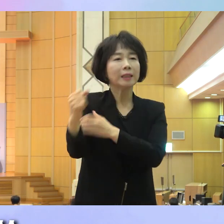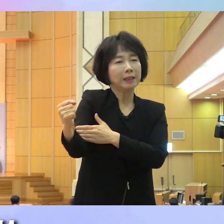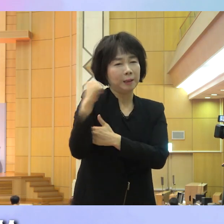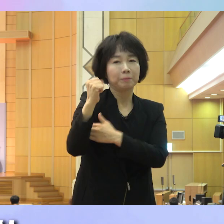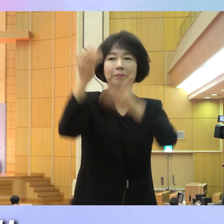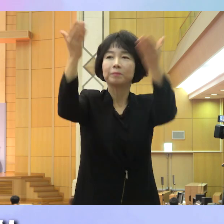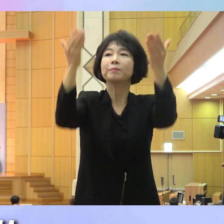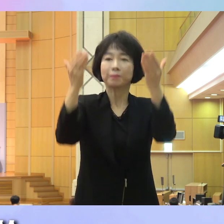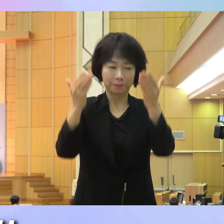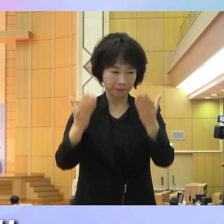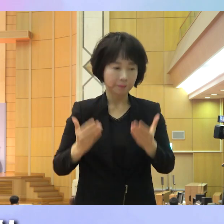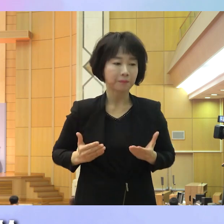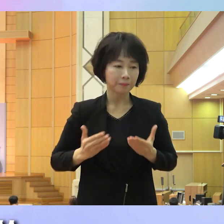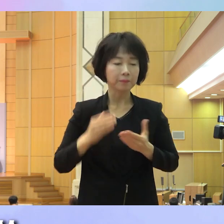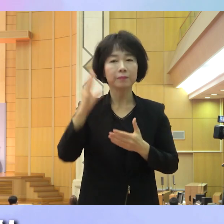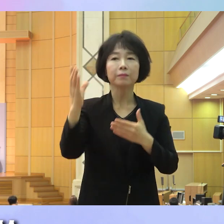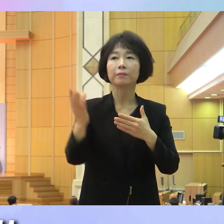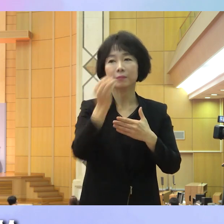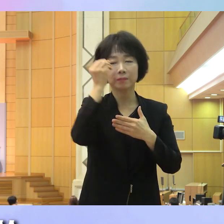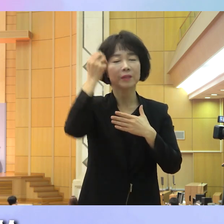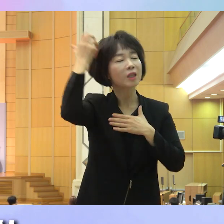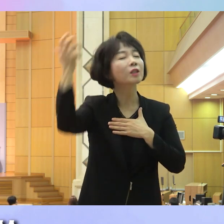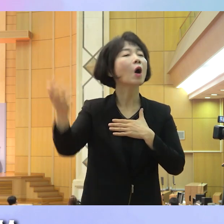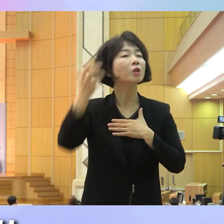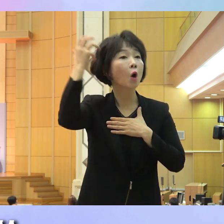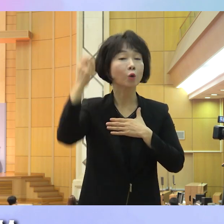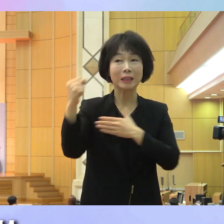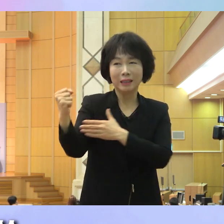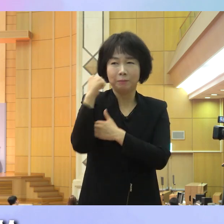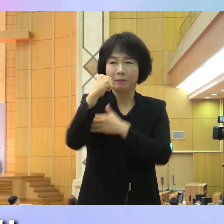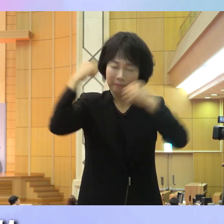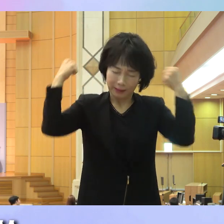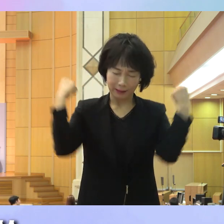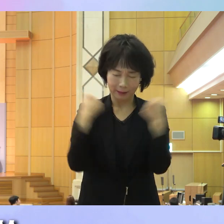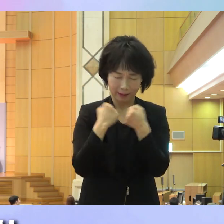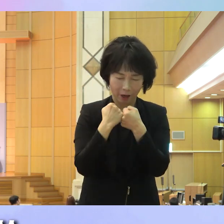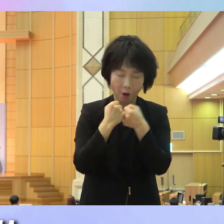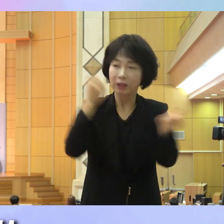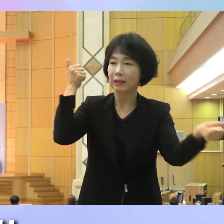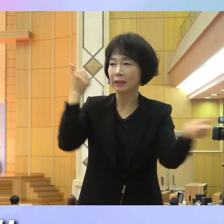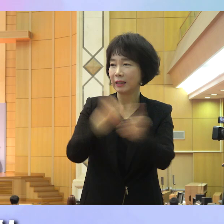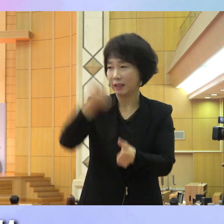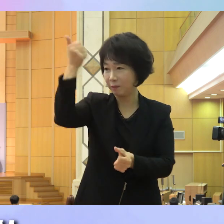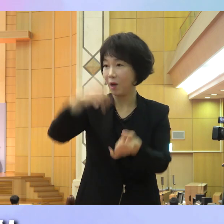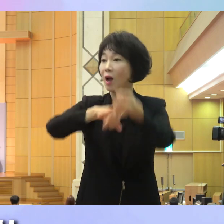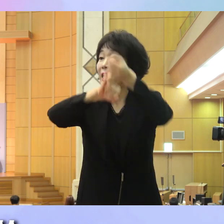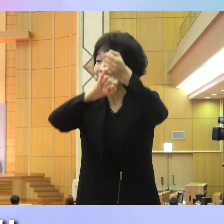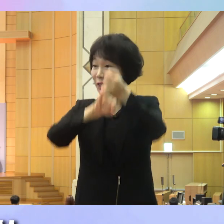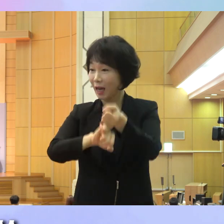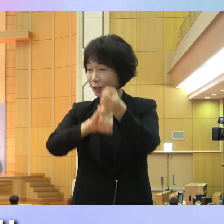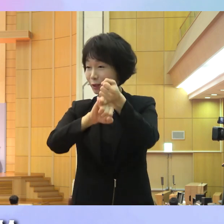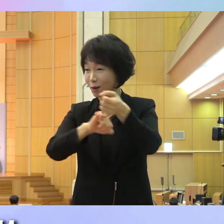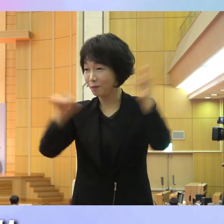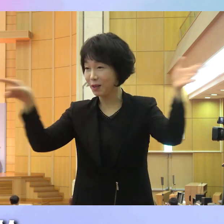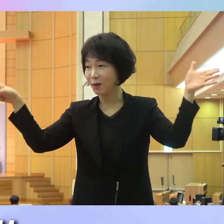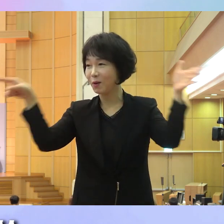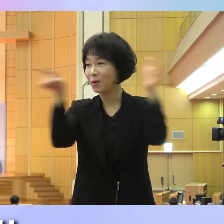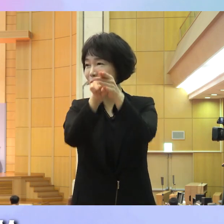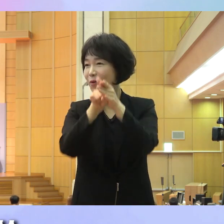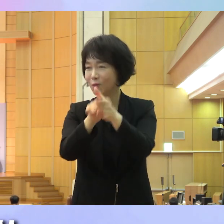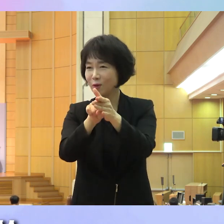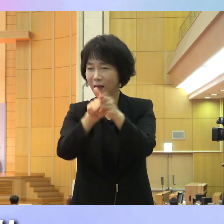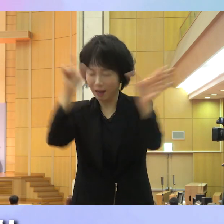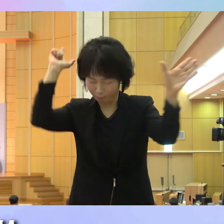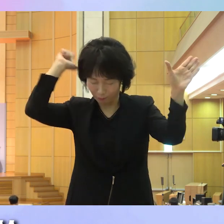사랑 힘입고 성령으로 힘써 싸워 이기며 약속